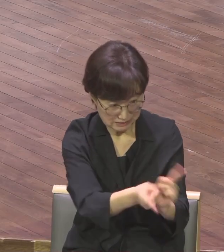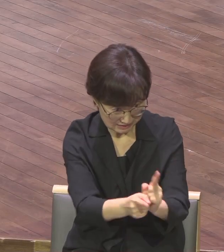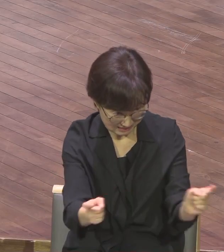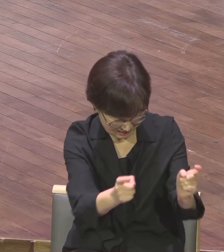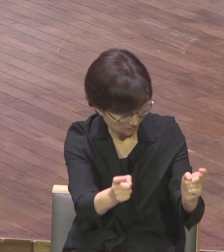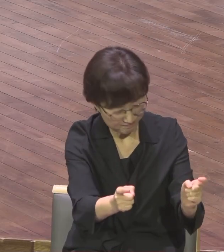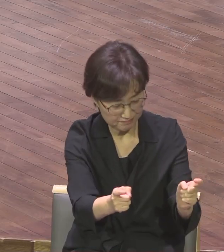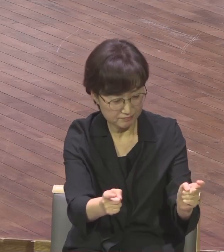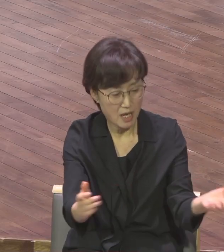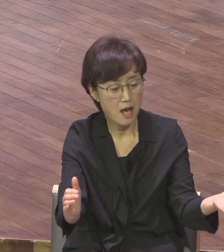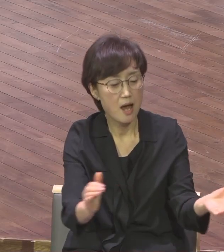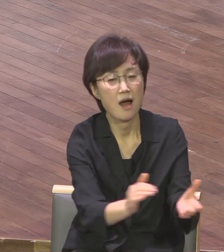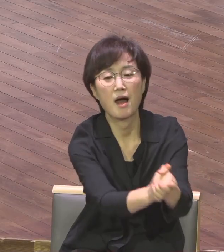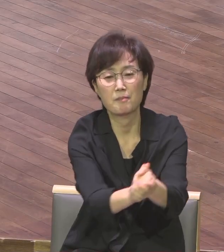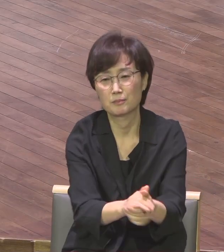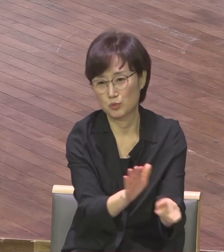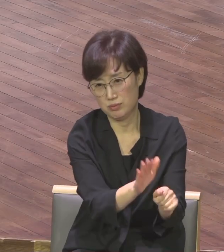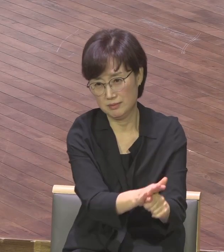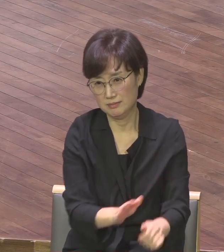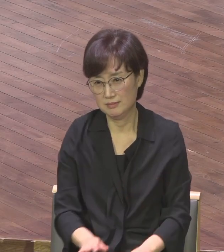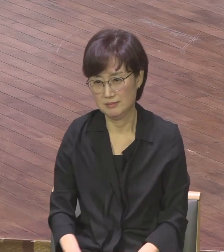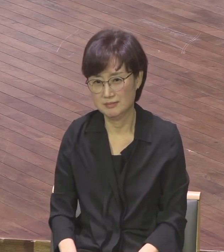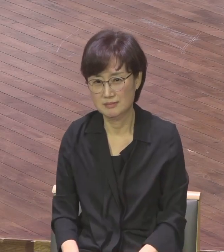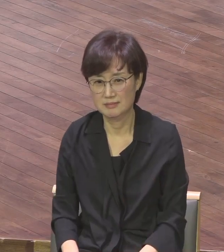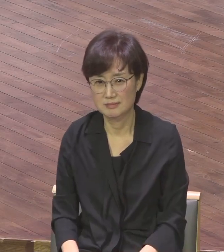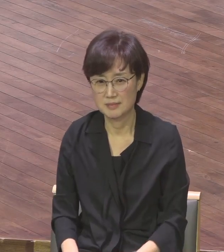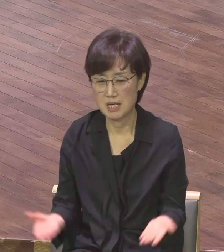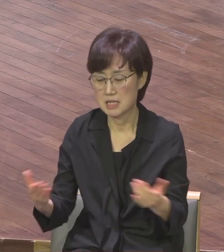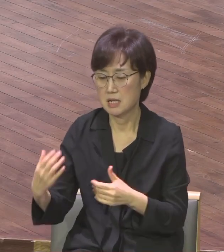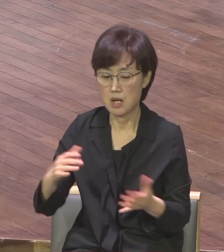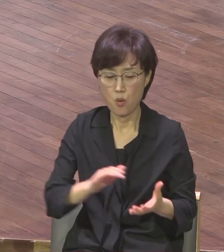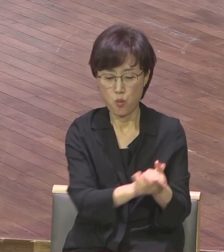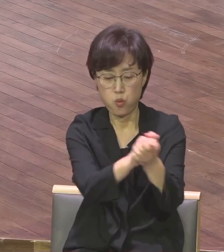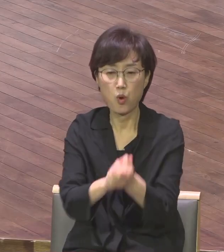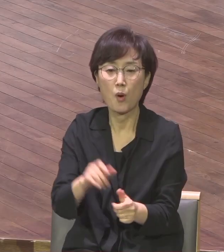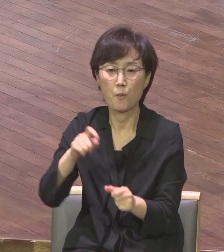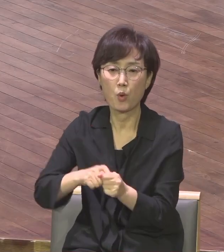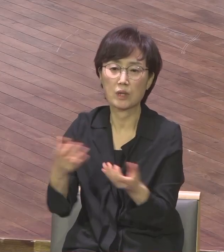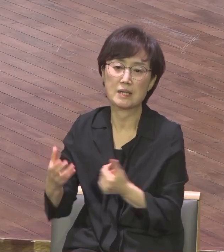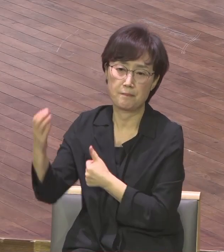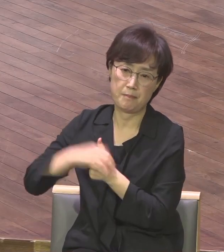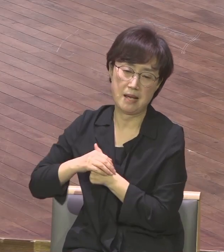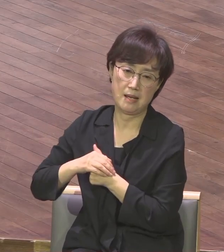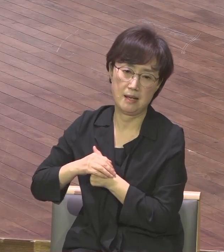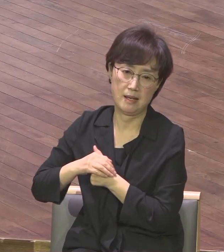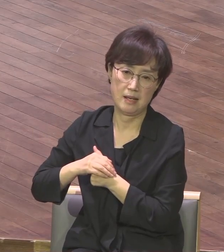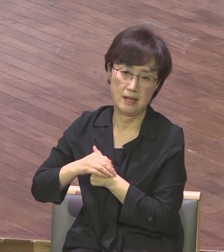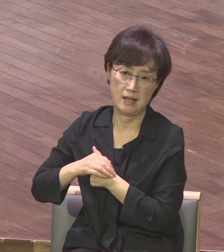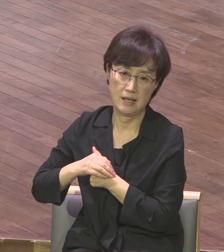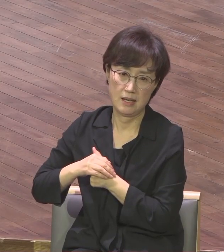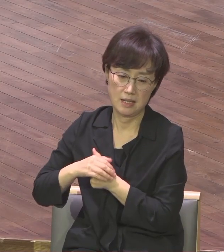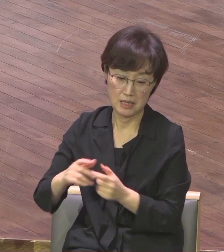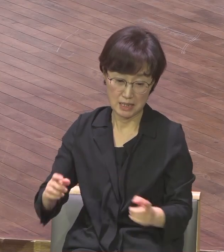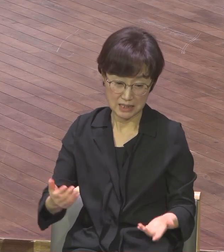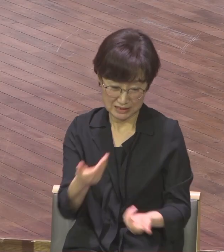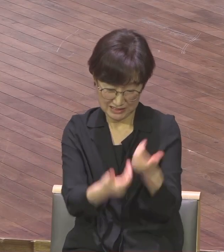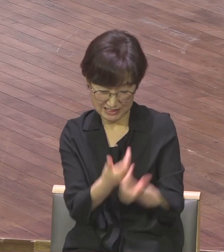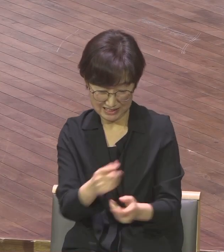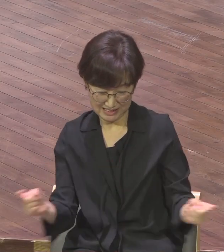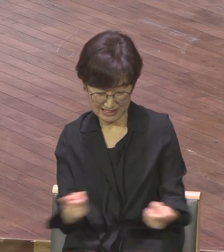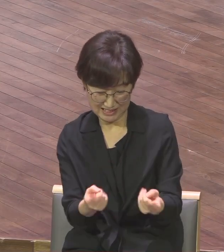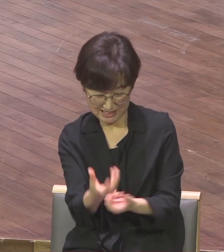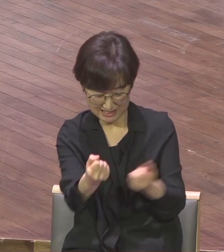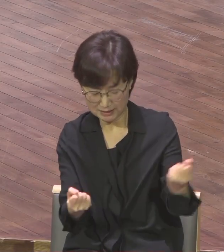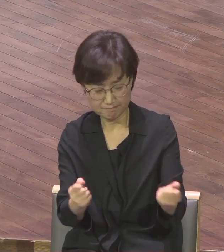축복입니다. 직분을 주셨다는 거죠. 화목하는 직분. 화목하게 하는 이 십자가